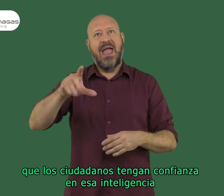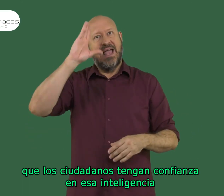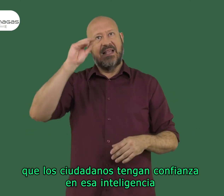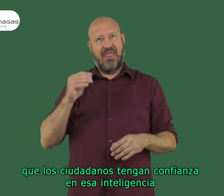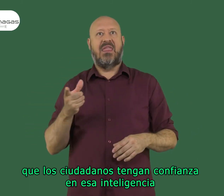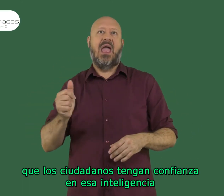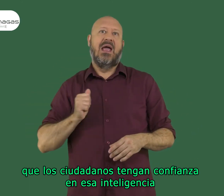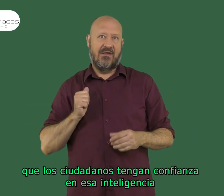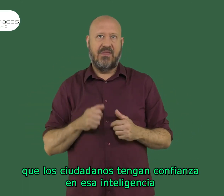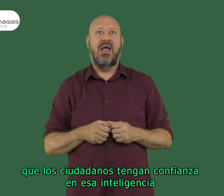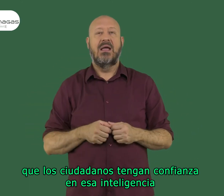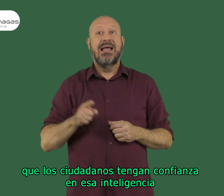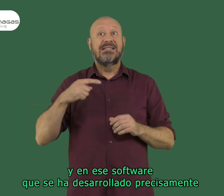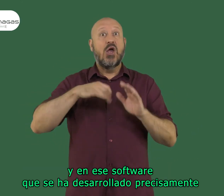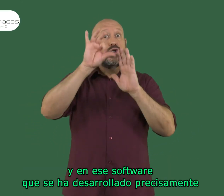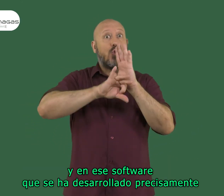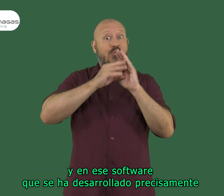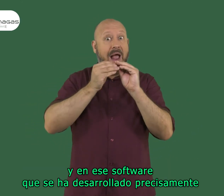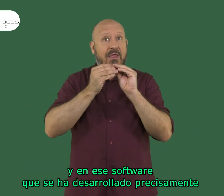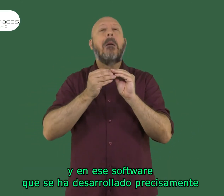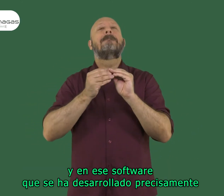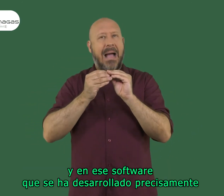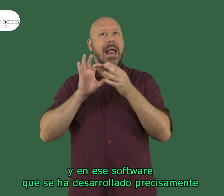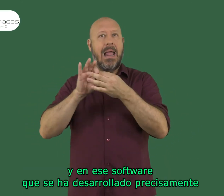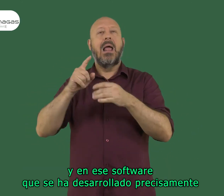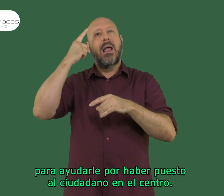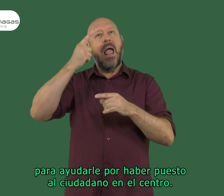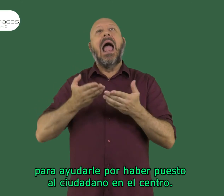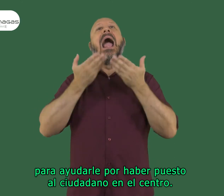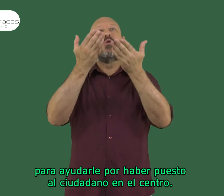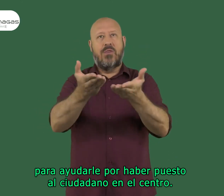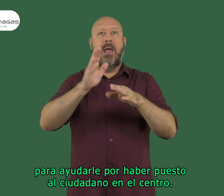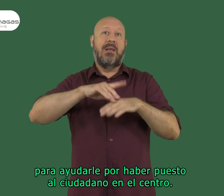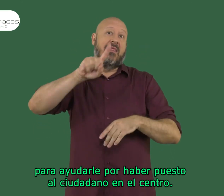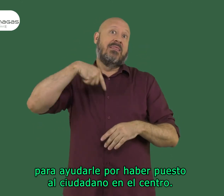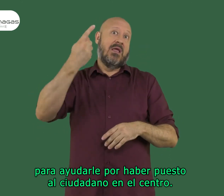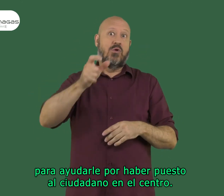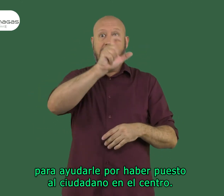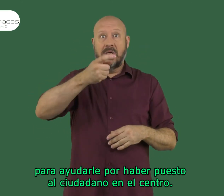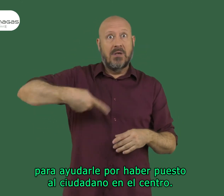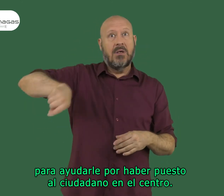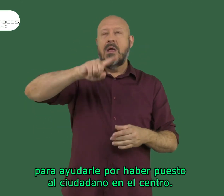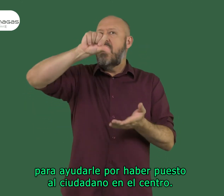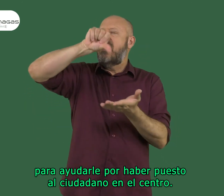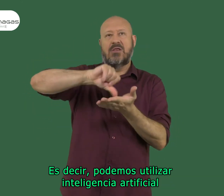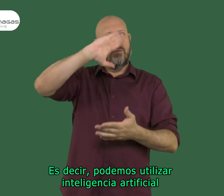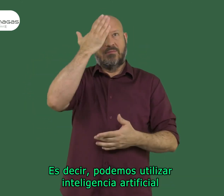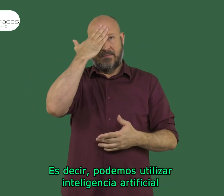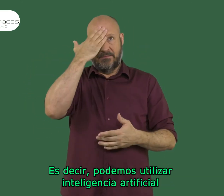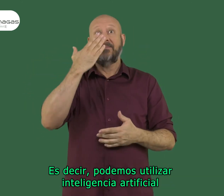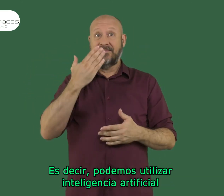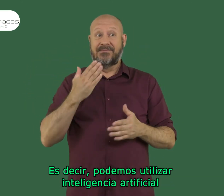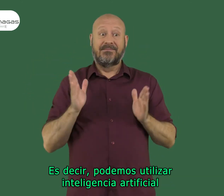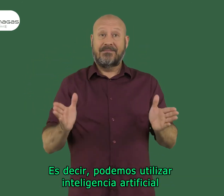esa inteligencia y en ese software que se ha desarrollado precisamente para ayudarle por haber puesto al ciudadano en el centro. Es decir,